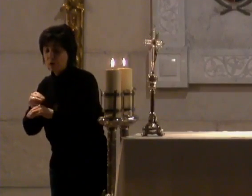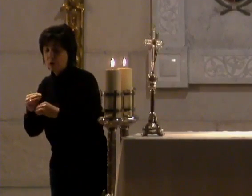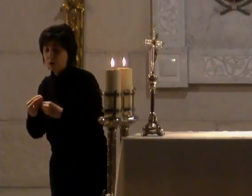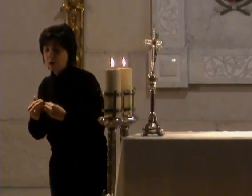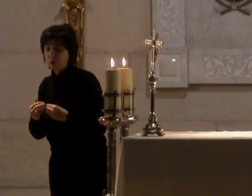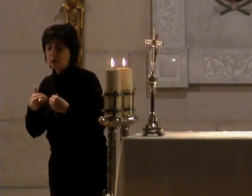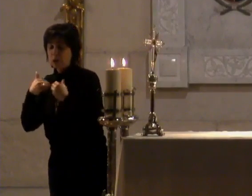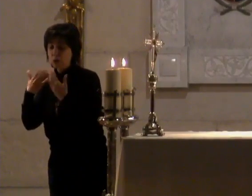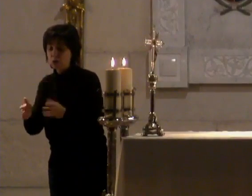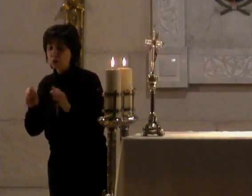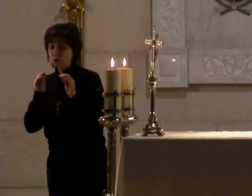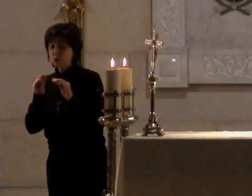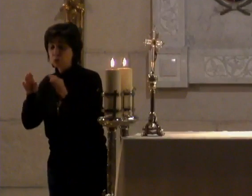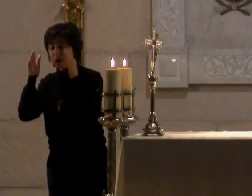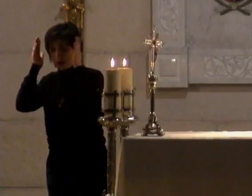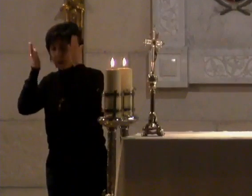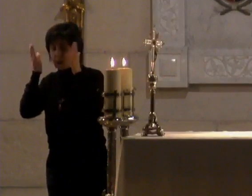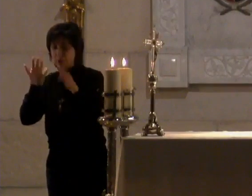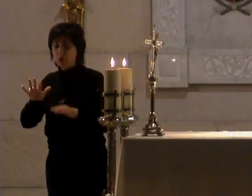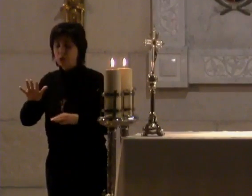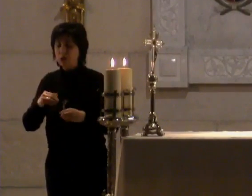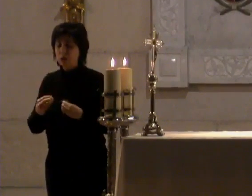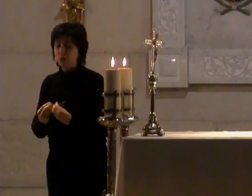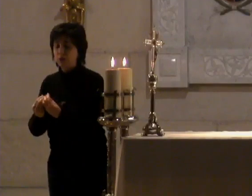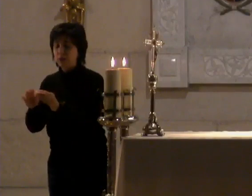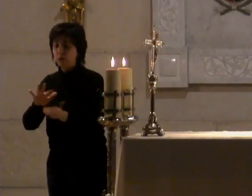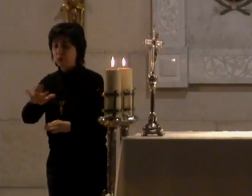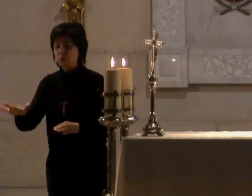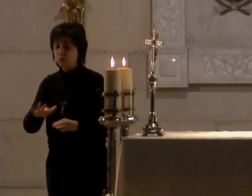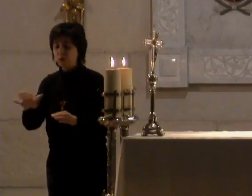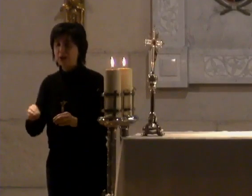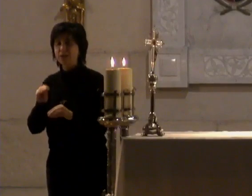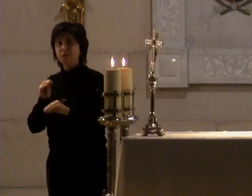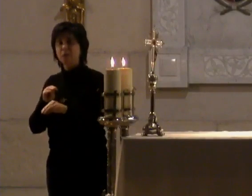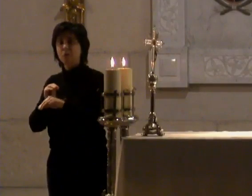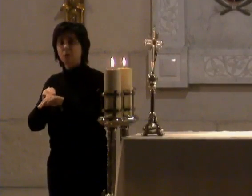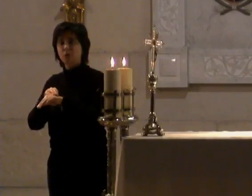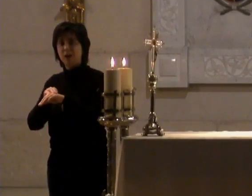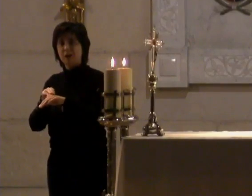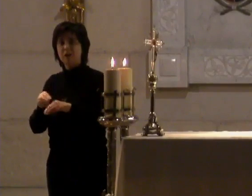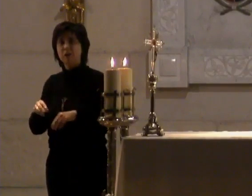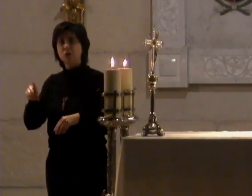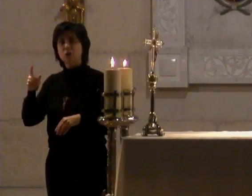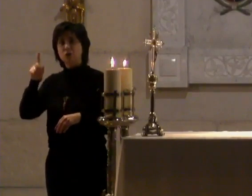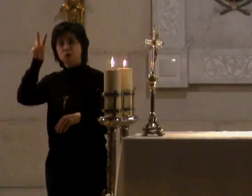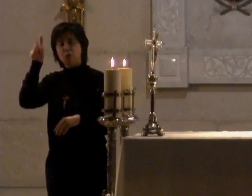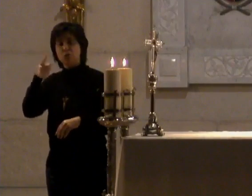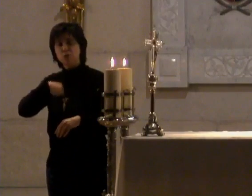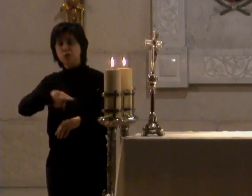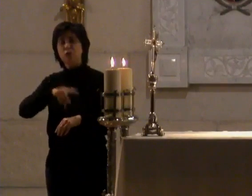prestó su cabalgadura para llevarle a un lugar donde le pudieran curar. Estos somos nosotros